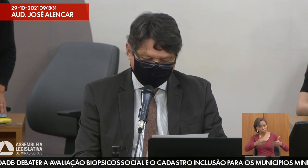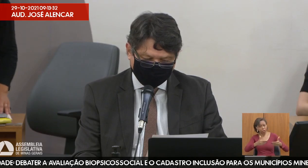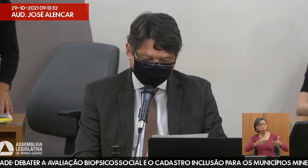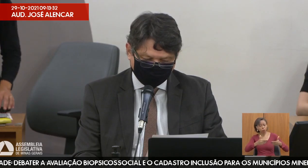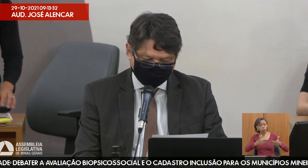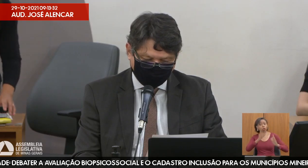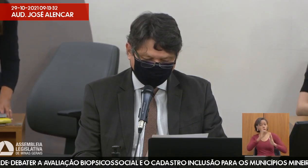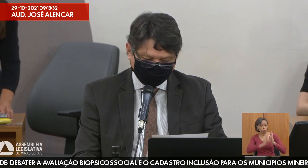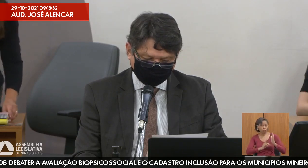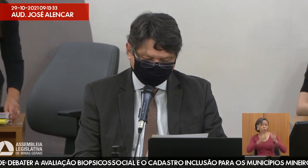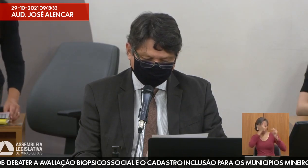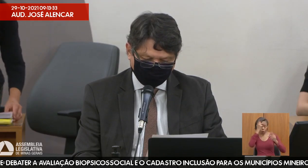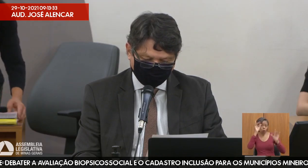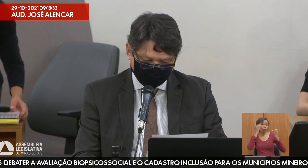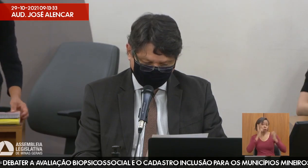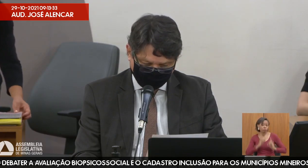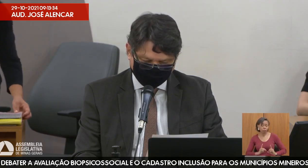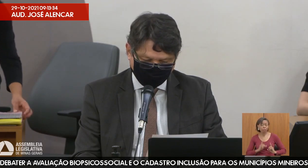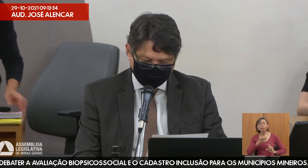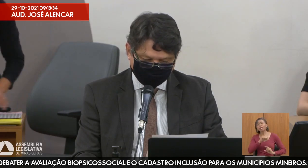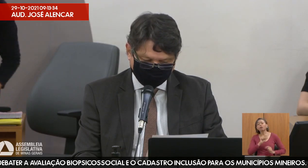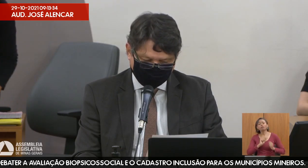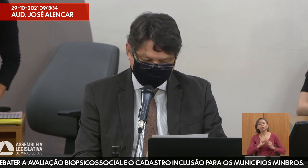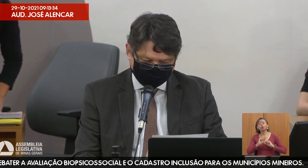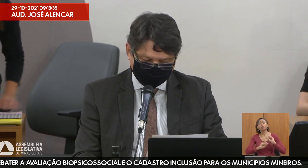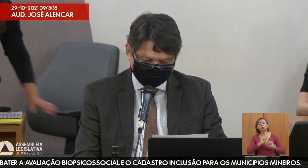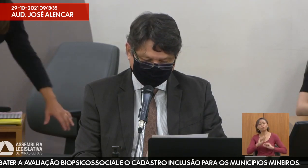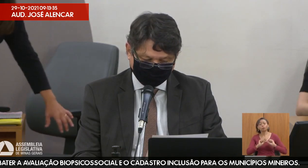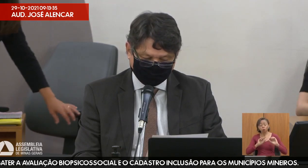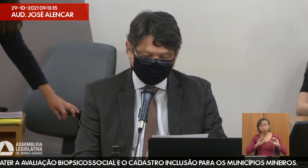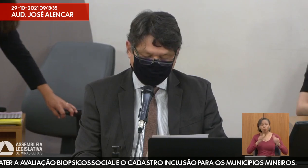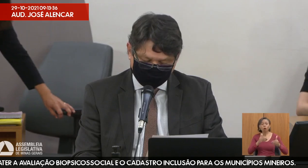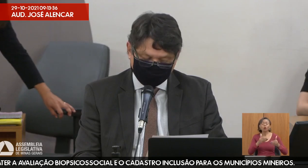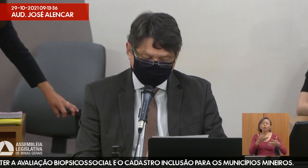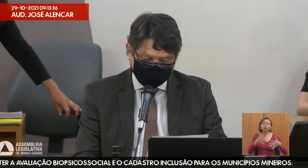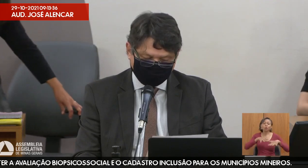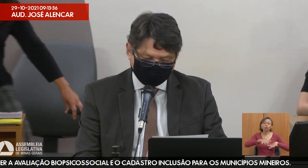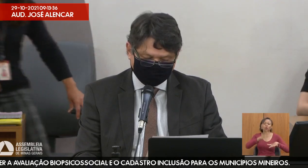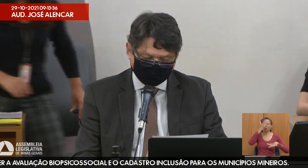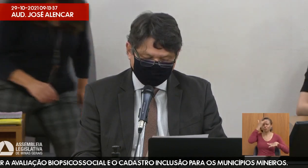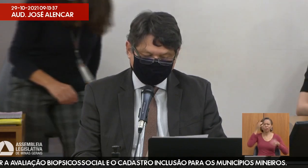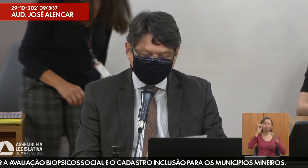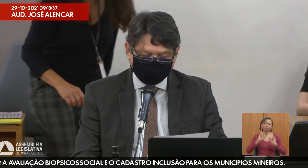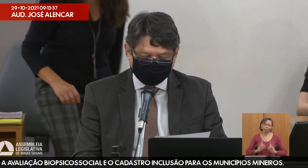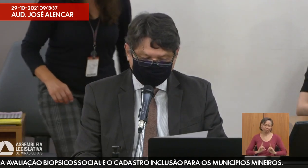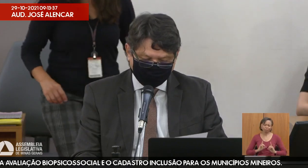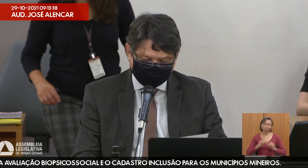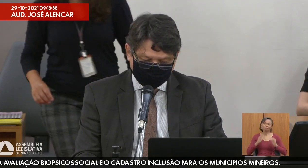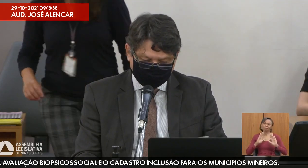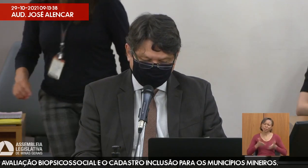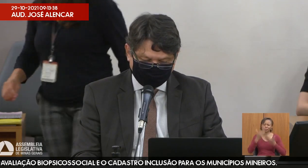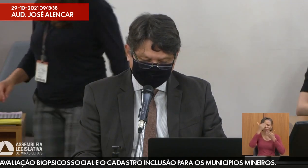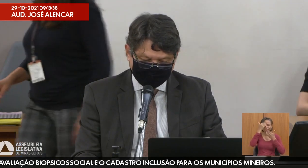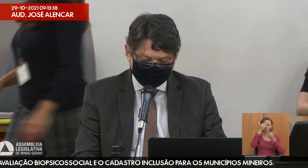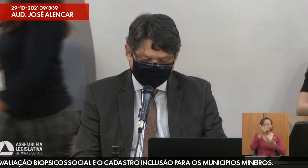a inclusão da pessoa com deficiência. Desde já, agradeço a presença e